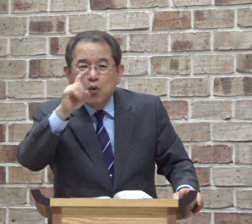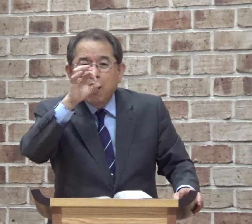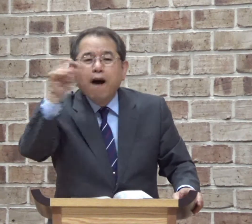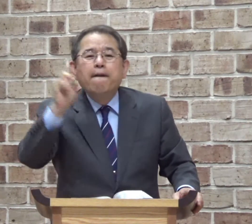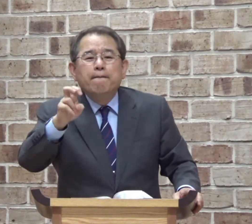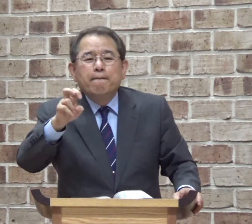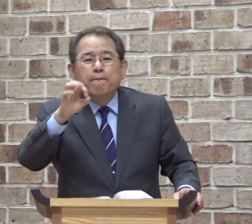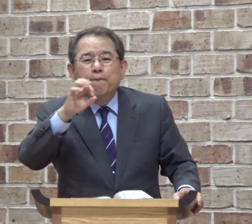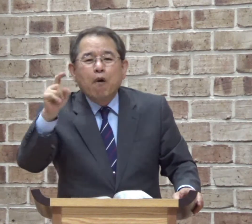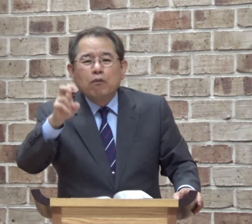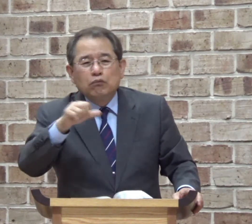암으로